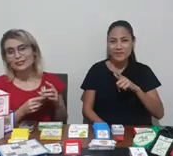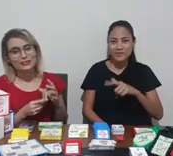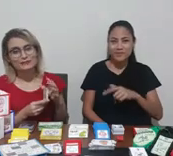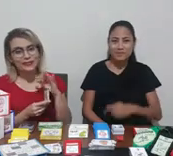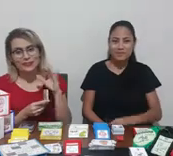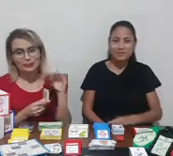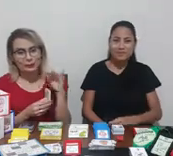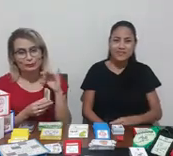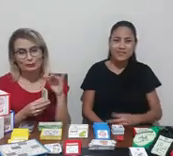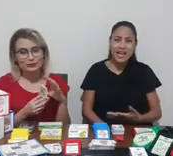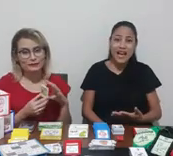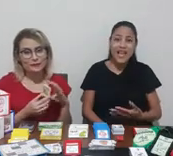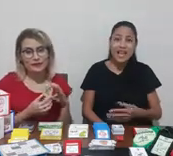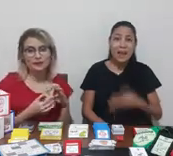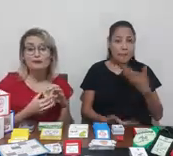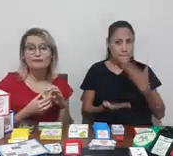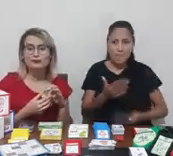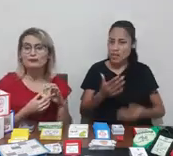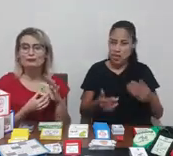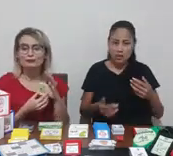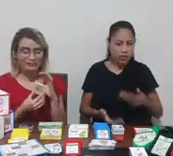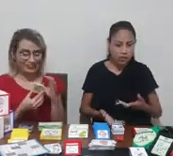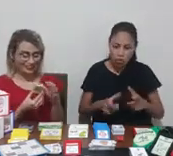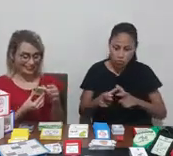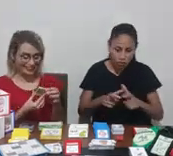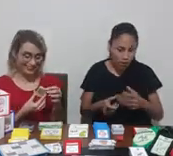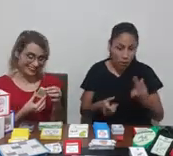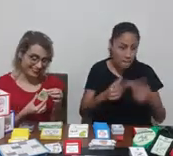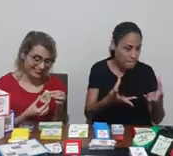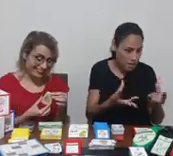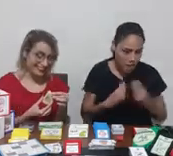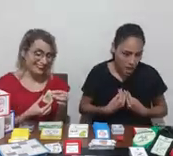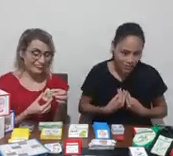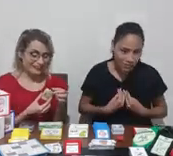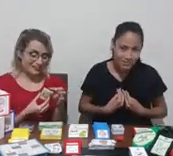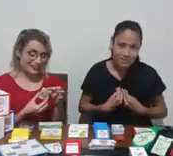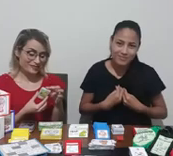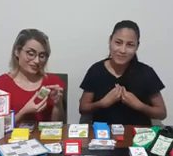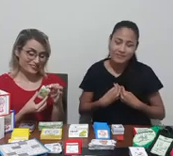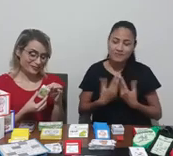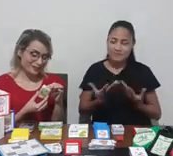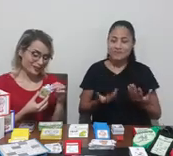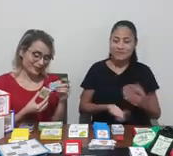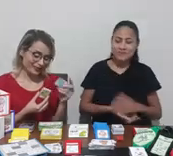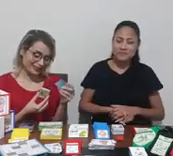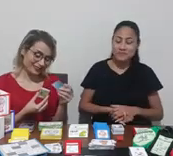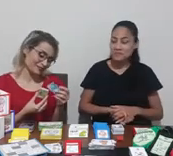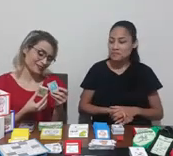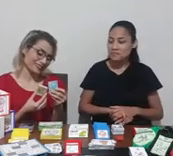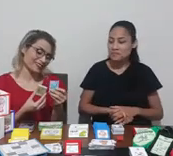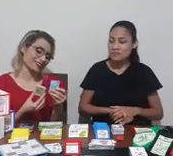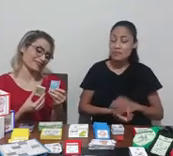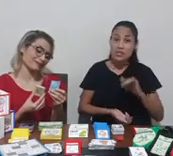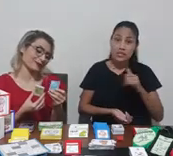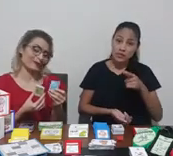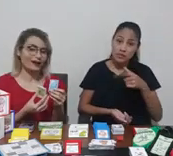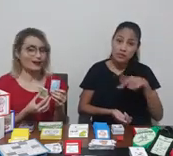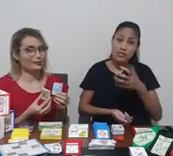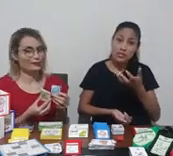a bichinha perdeu já o jogo, né? Porque eu que fico com o jogo dela. Então, veja bem. Esse jogo aqui, se vocês